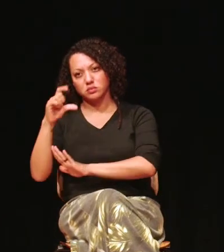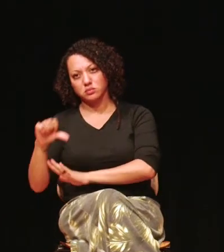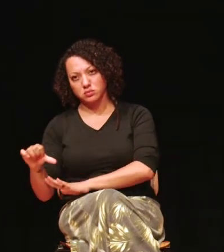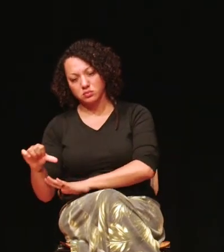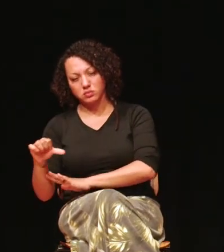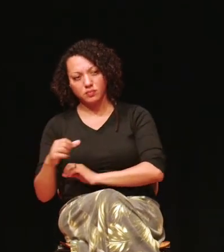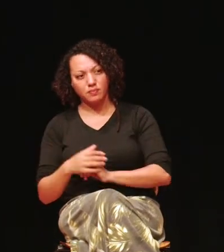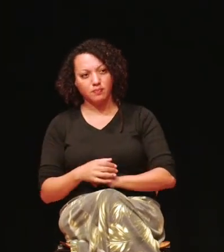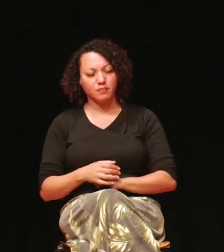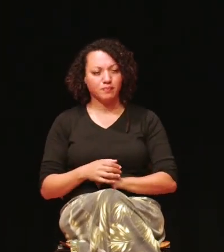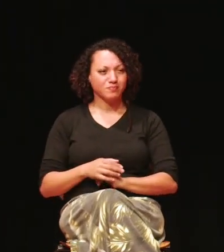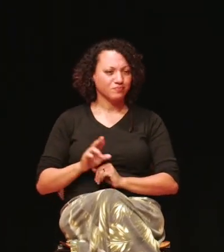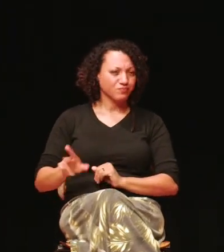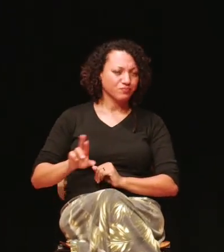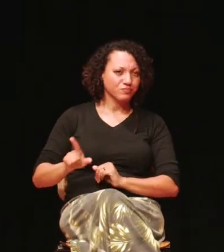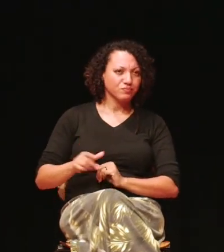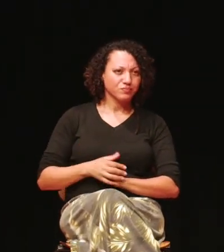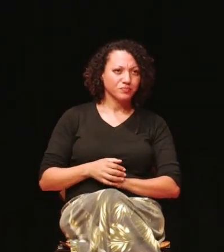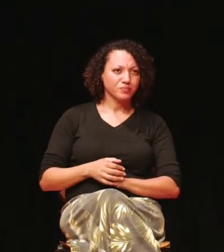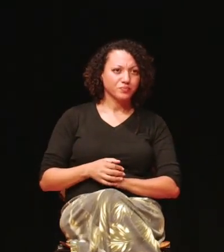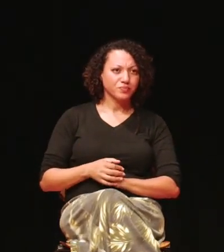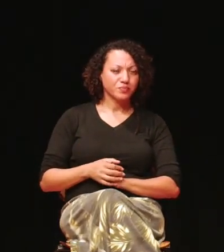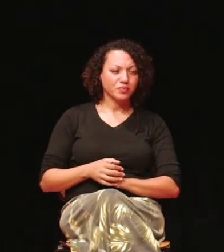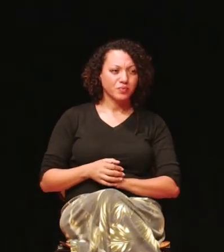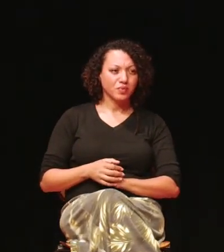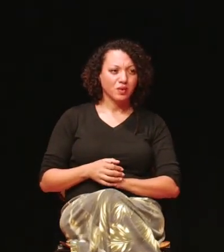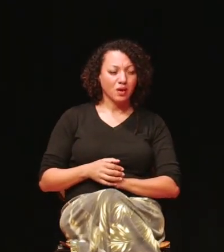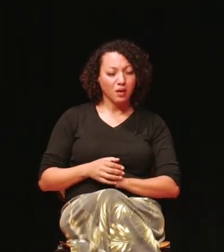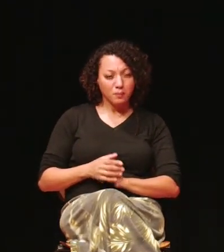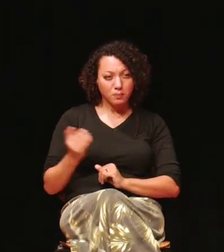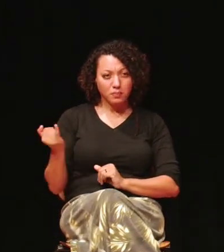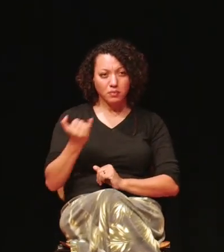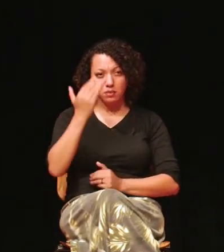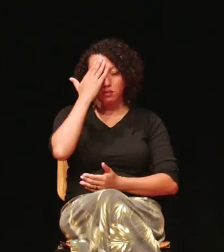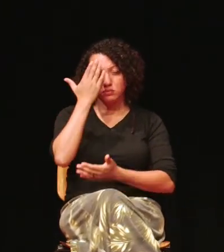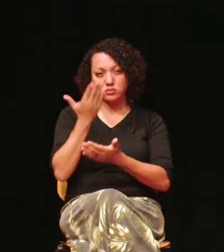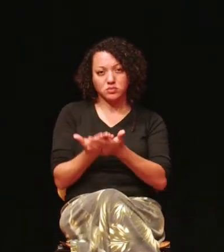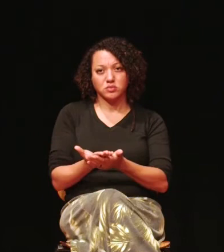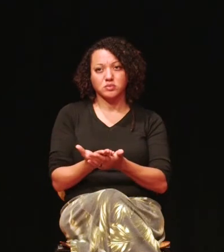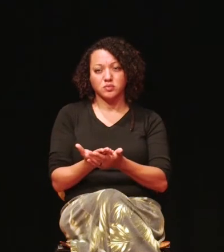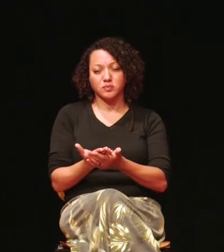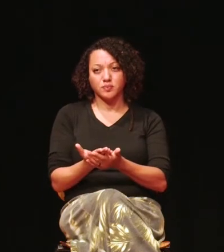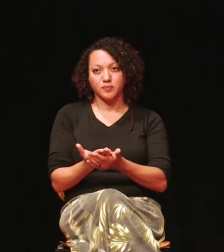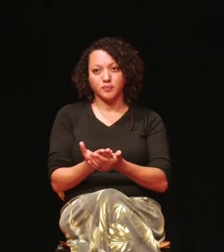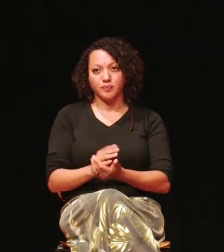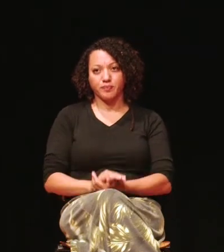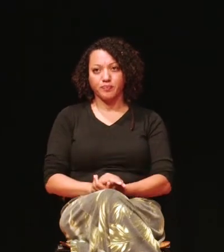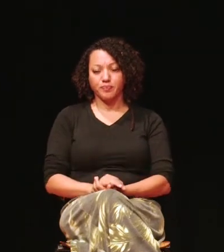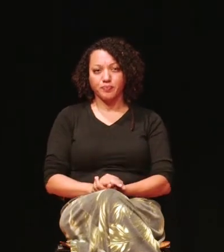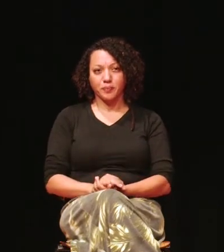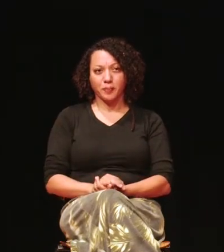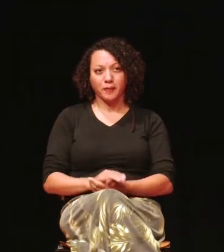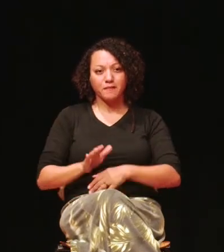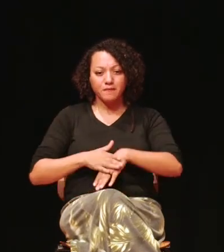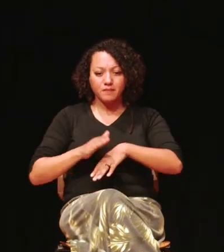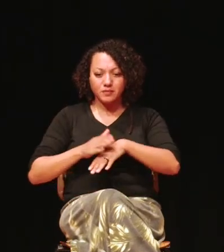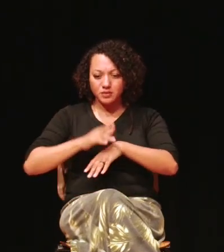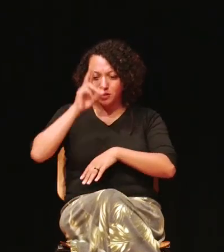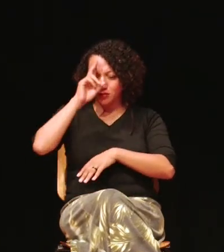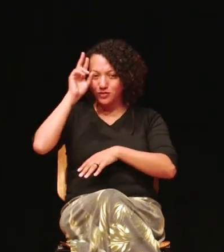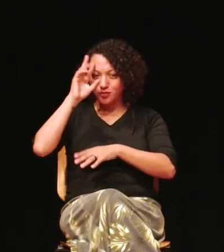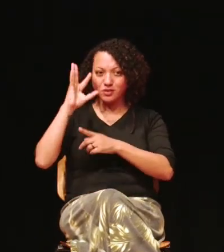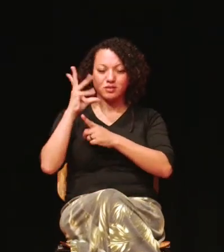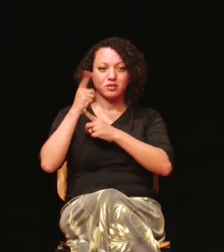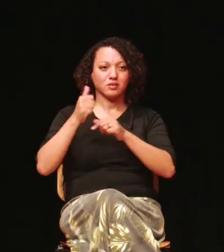XIX. Não é? Seria um erro fundamental acreditar nisso, e acreditar que isso seja fazer história da arte